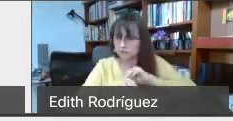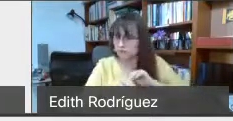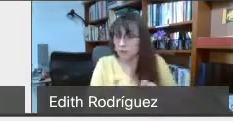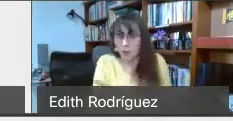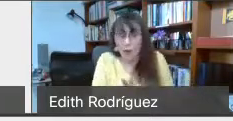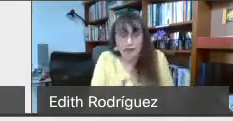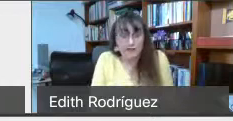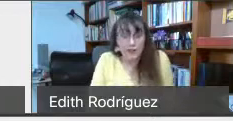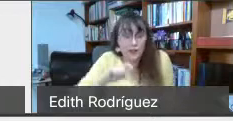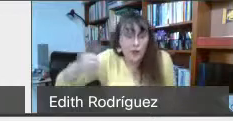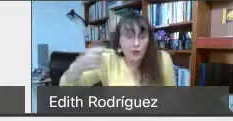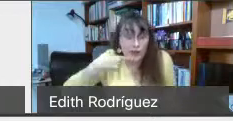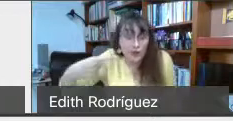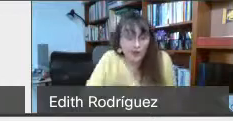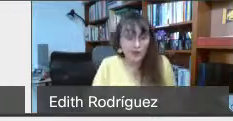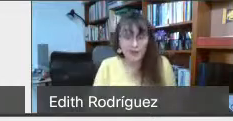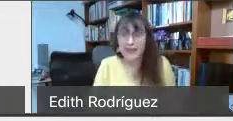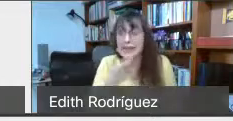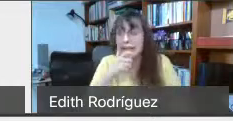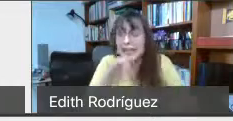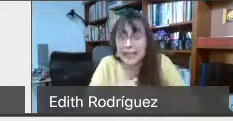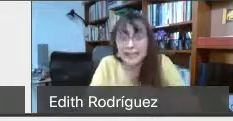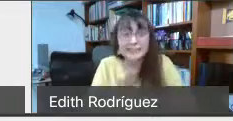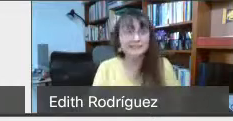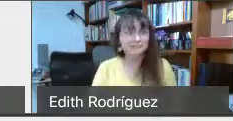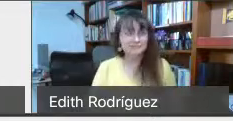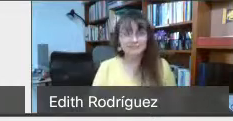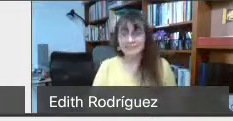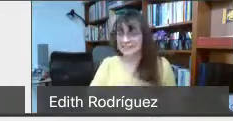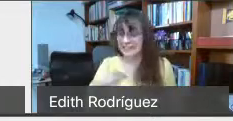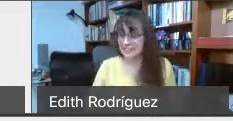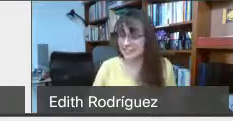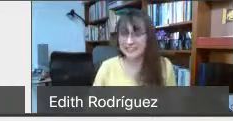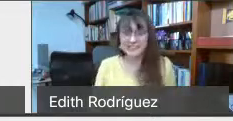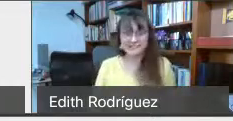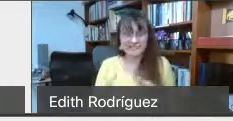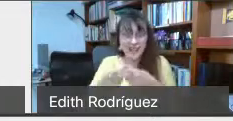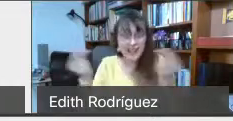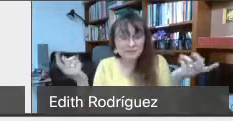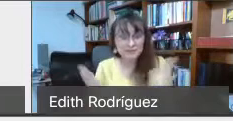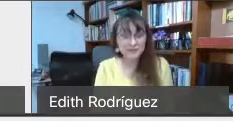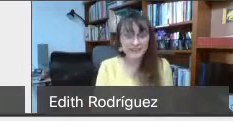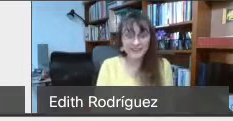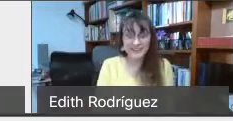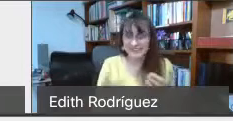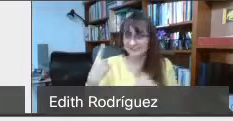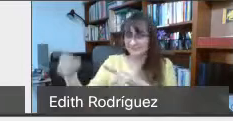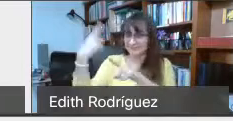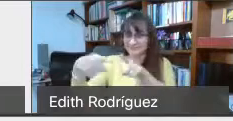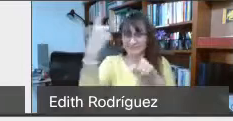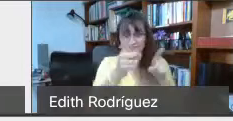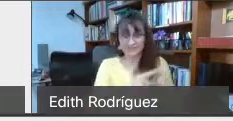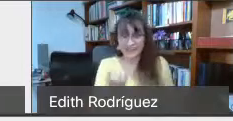de aprender la lengua de señas. Y cómo se aprende otro idioma, como el interés de aprender otro idioma, el